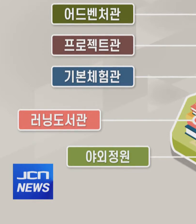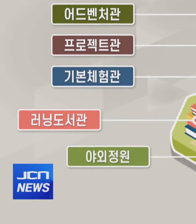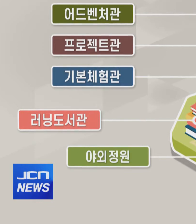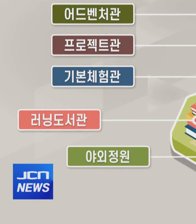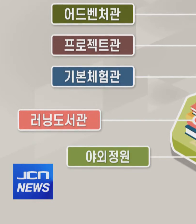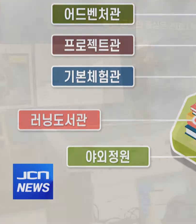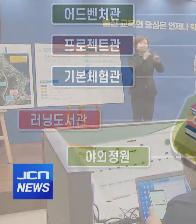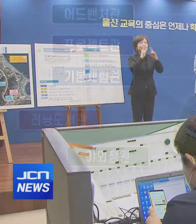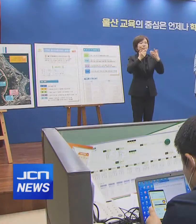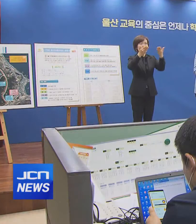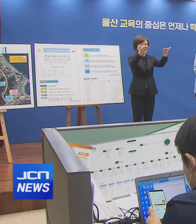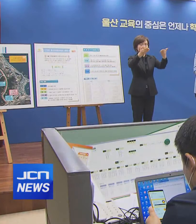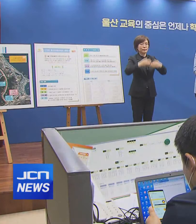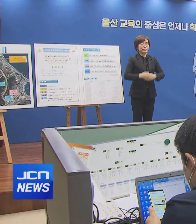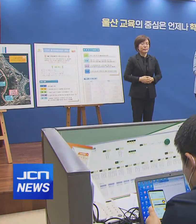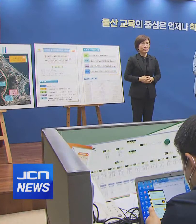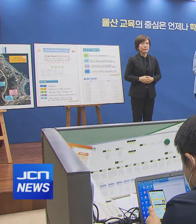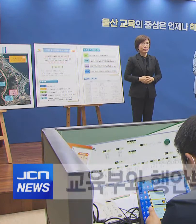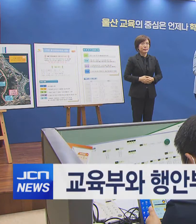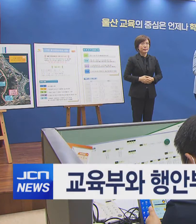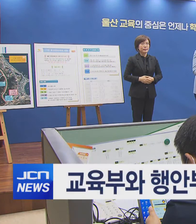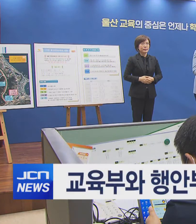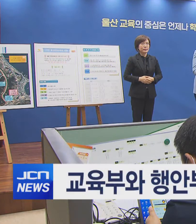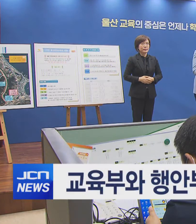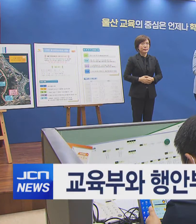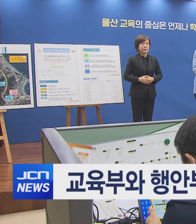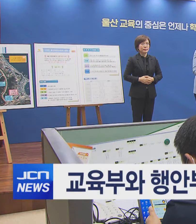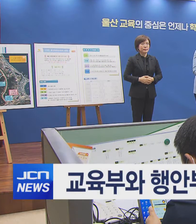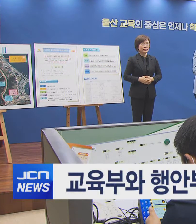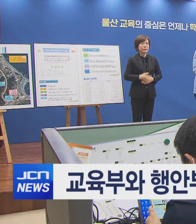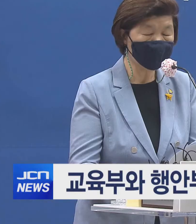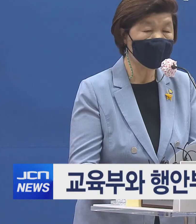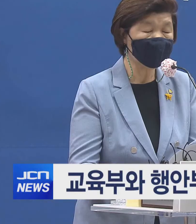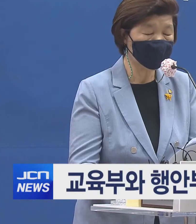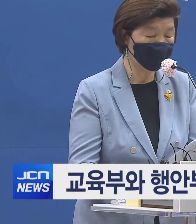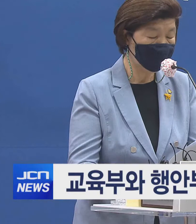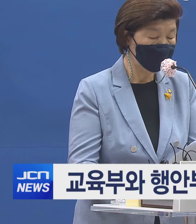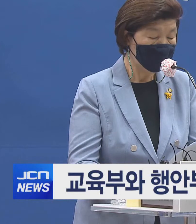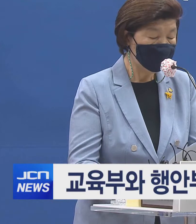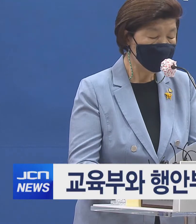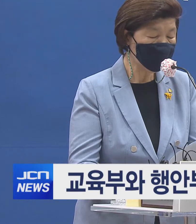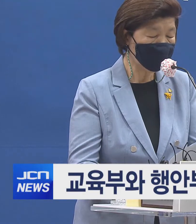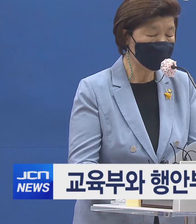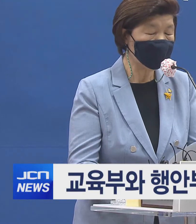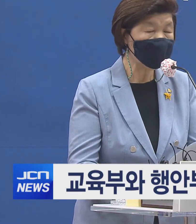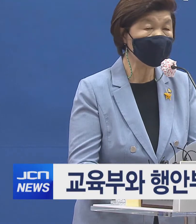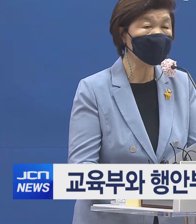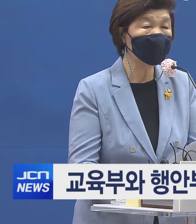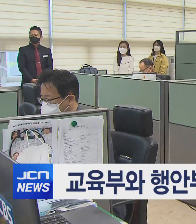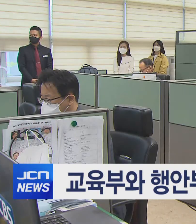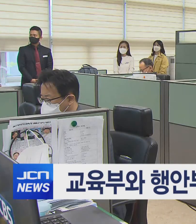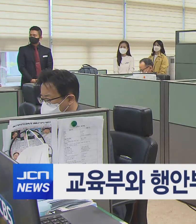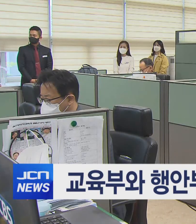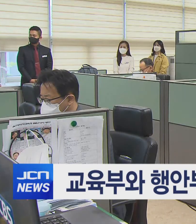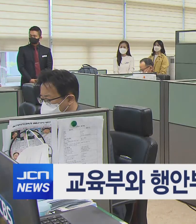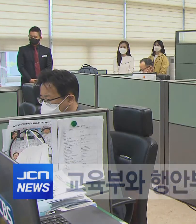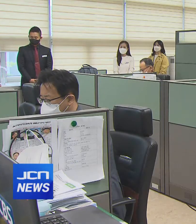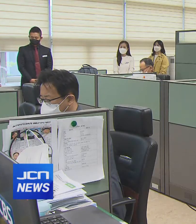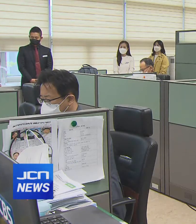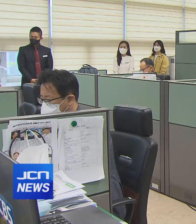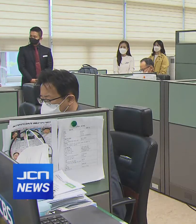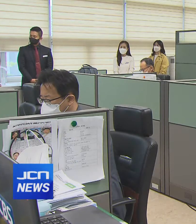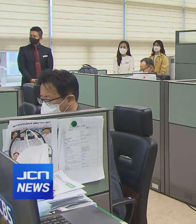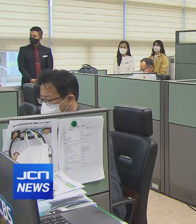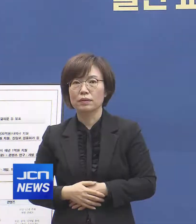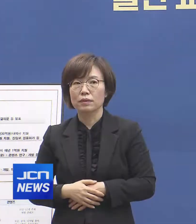수 있습니다. 지난해 한 차례 반려됐던 교육부와 행정안전부의 공동투자심사를 최근 통과했기